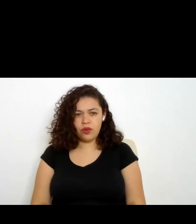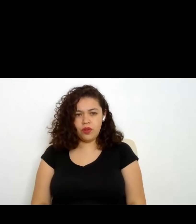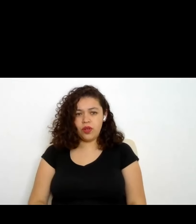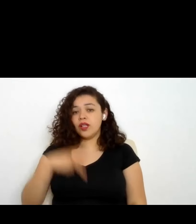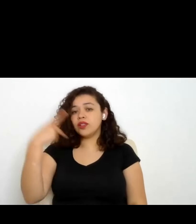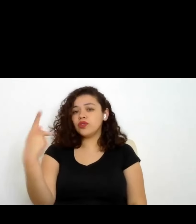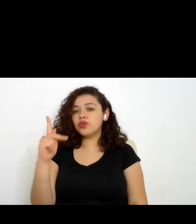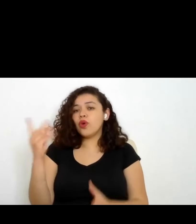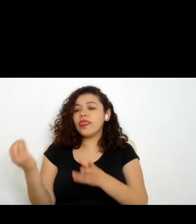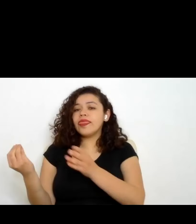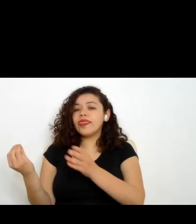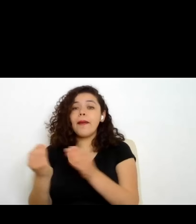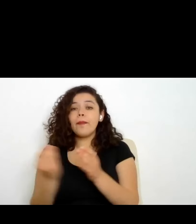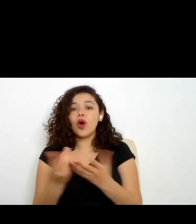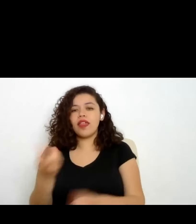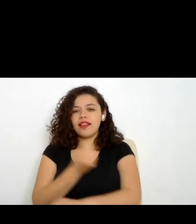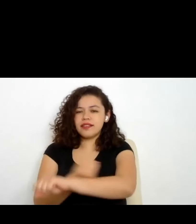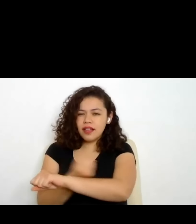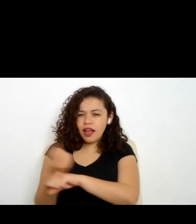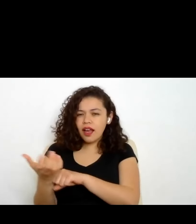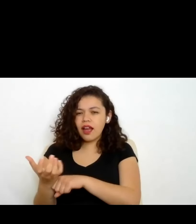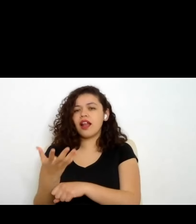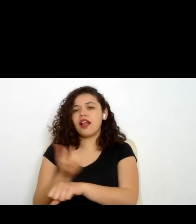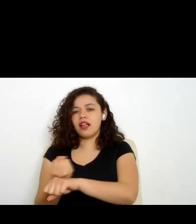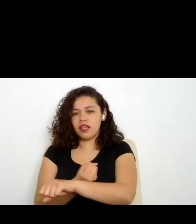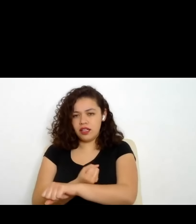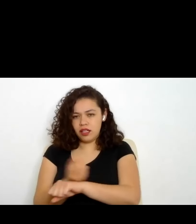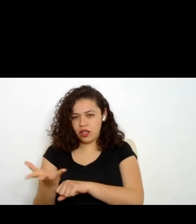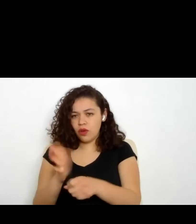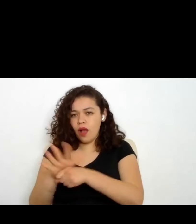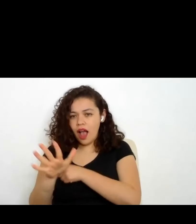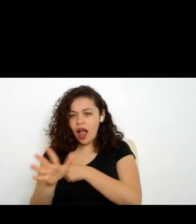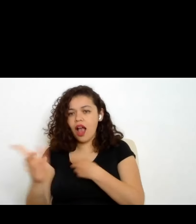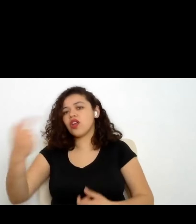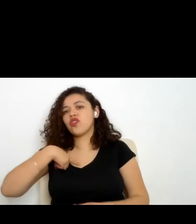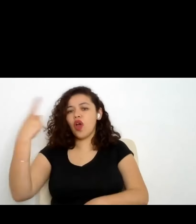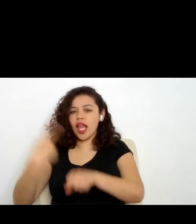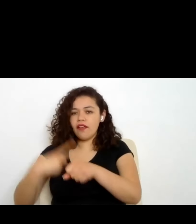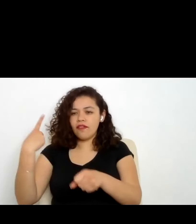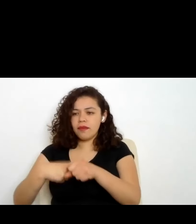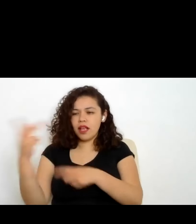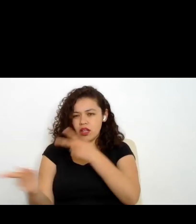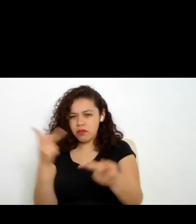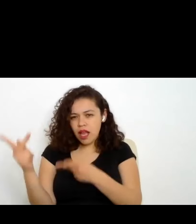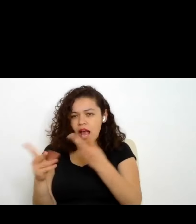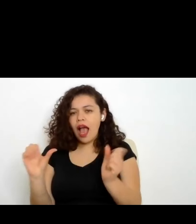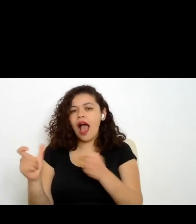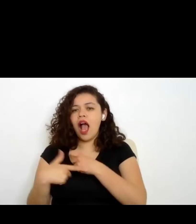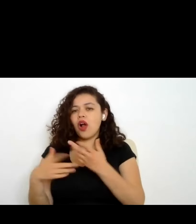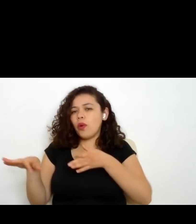de sangre y le pido que si tiene alguna enfermedad